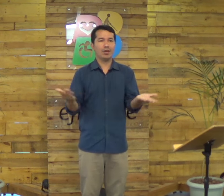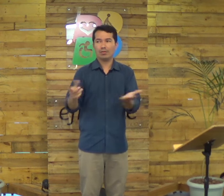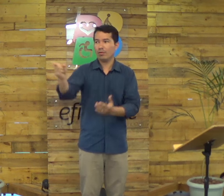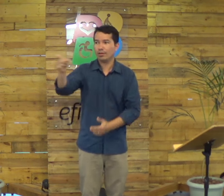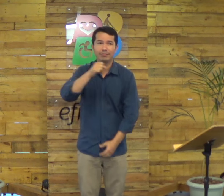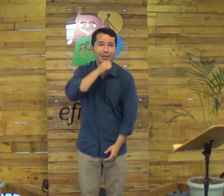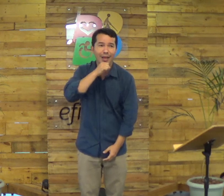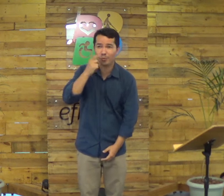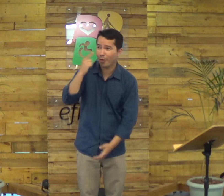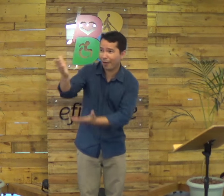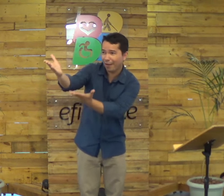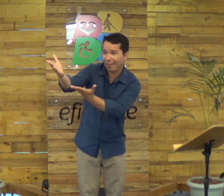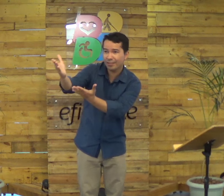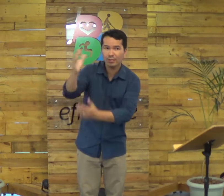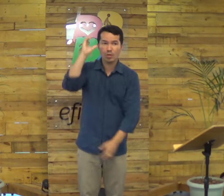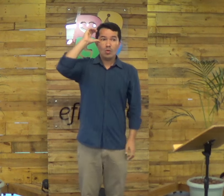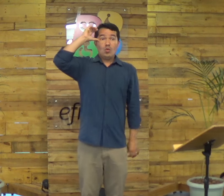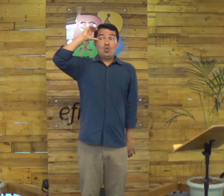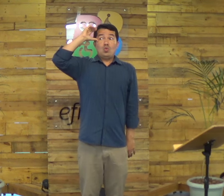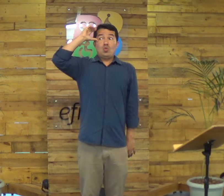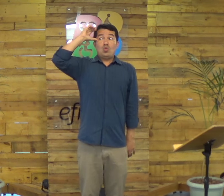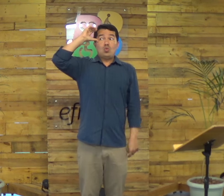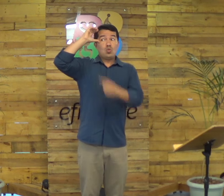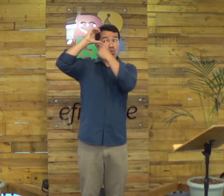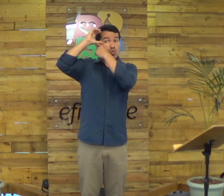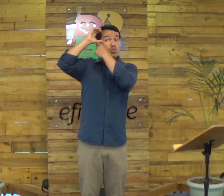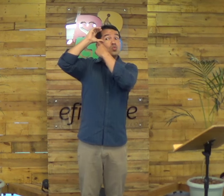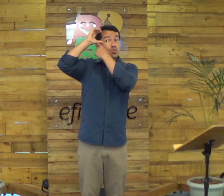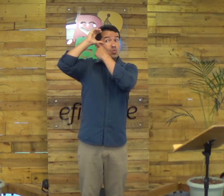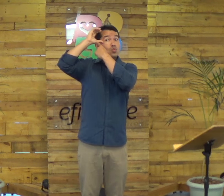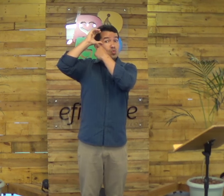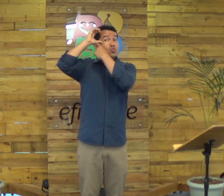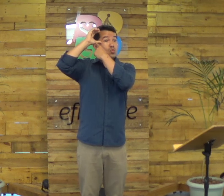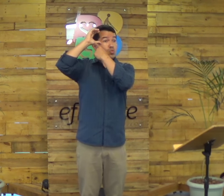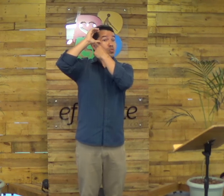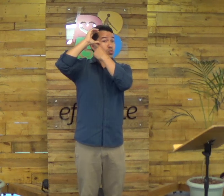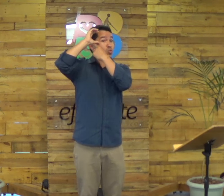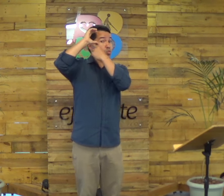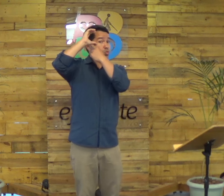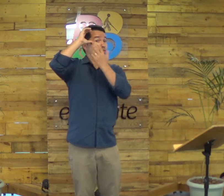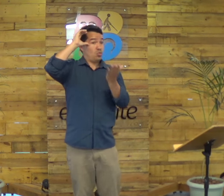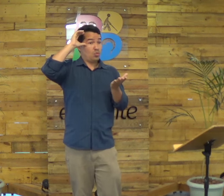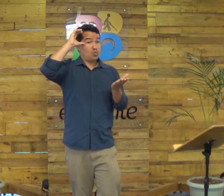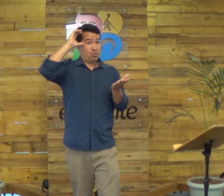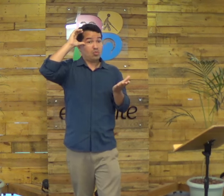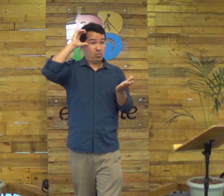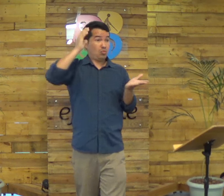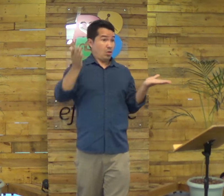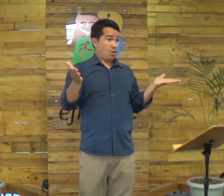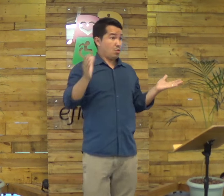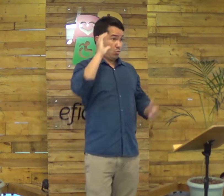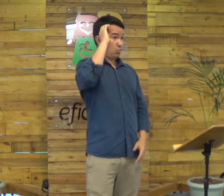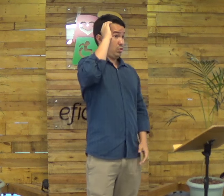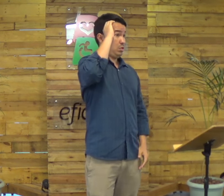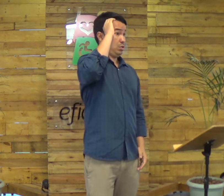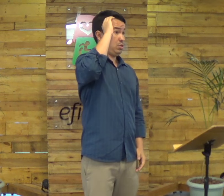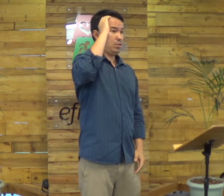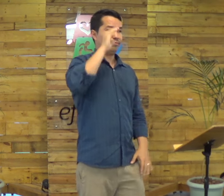fez escolhas erradas, mas olha a idade dele, né? Maduro agora, com consciência das coisas que ele fez. Acontece,